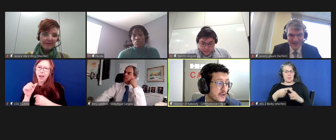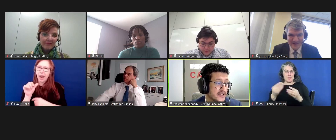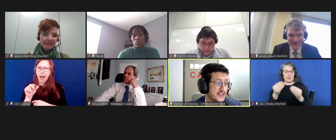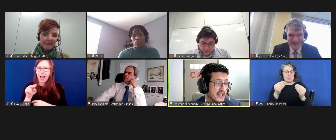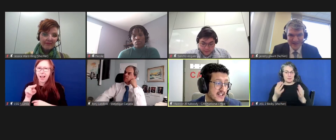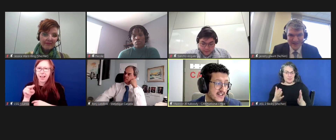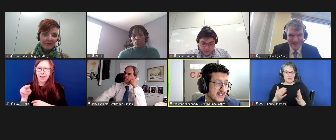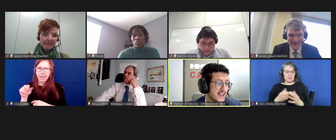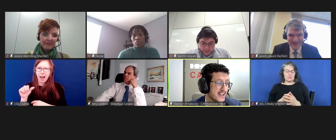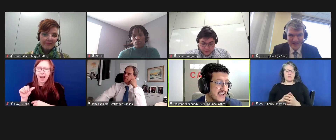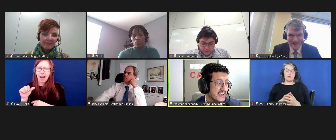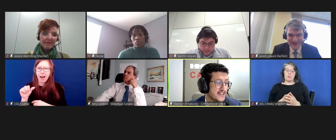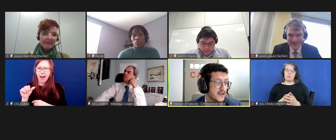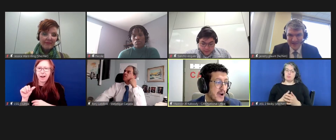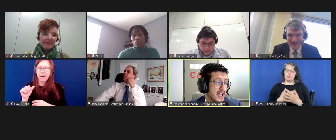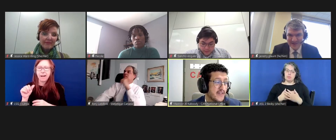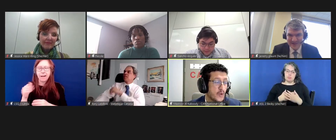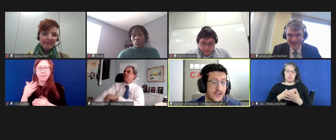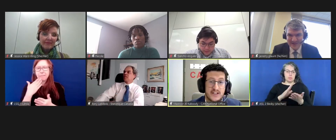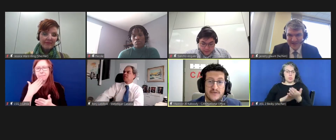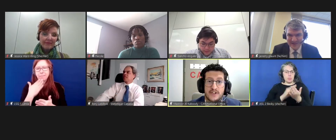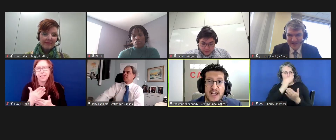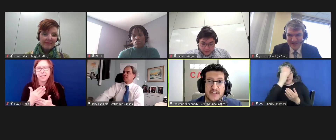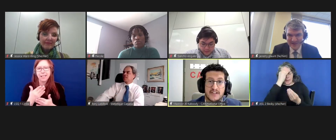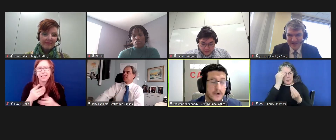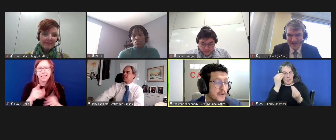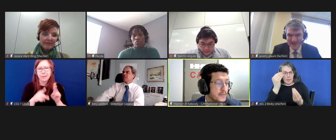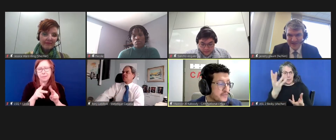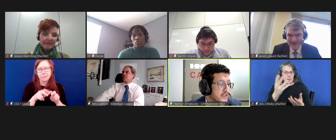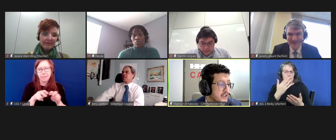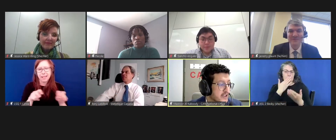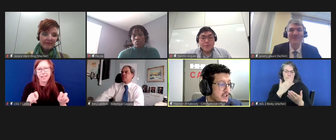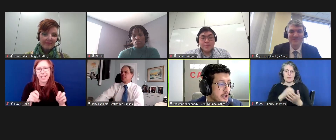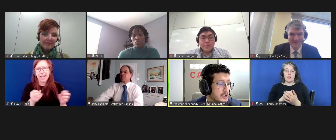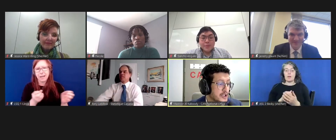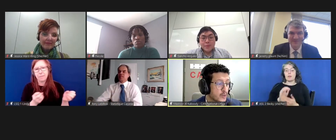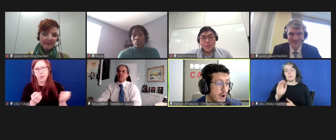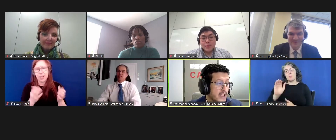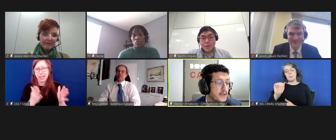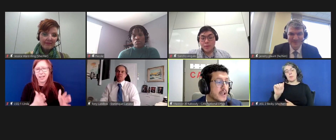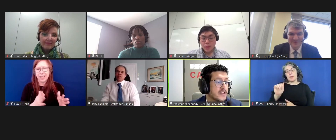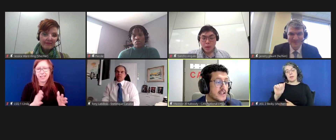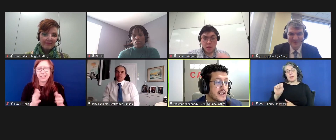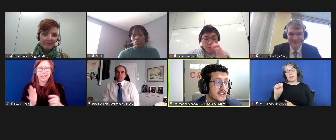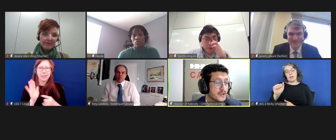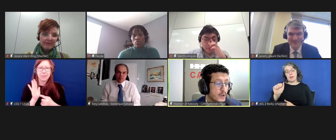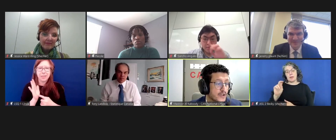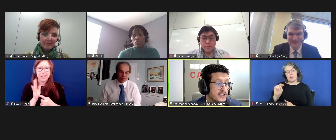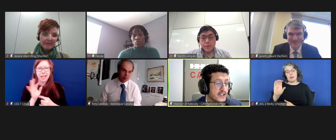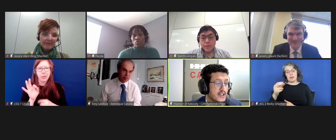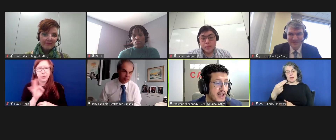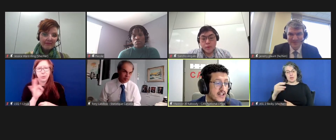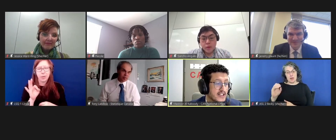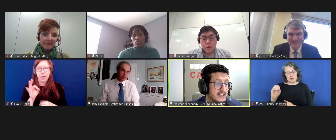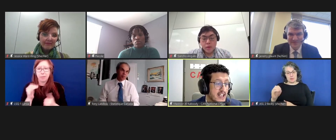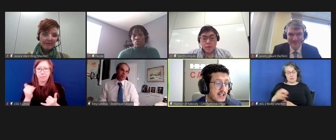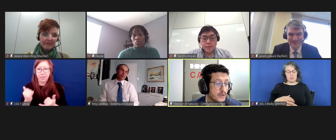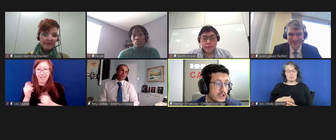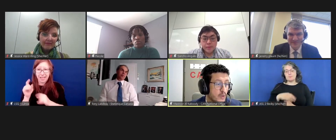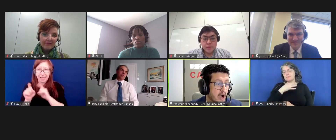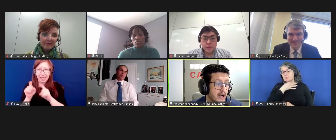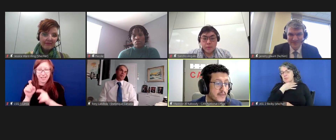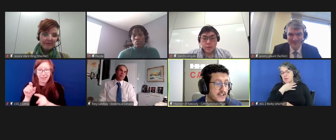et au modérateur. Quelle séance merveilleuse. J'ai une question pour Sancho.